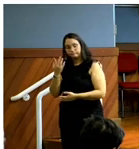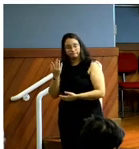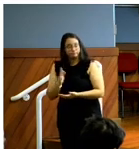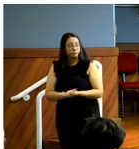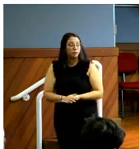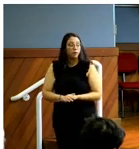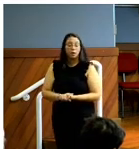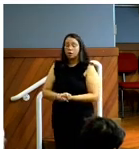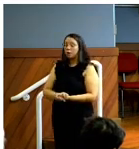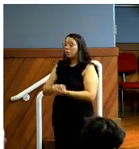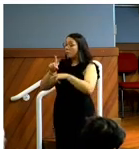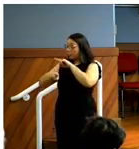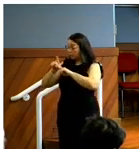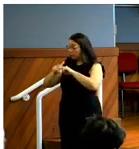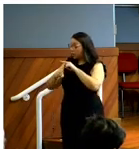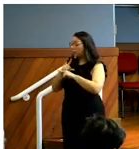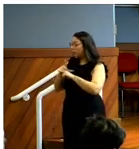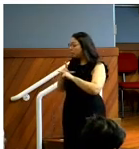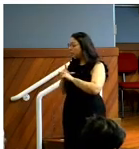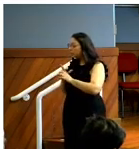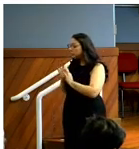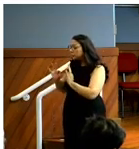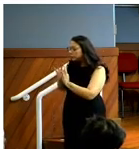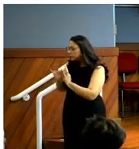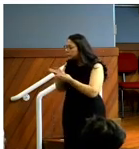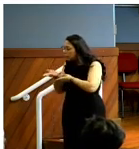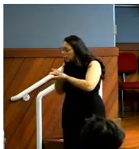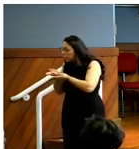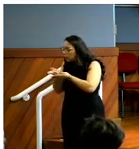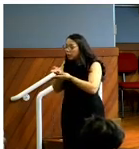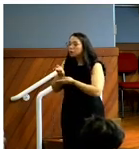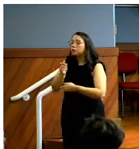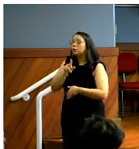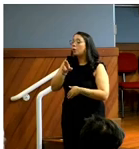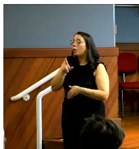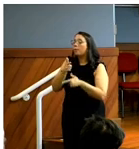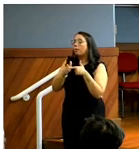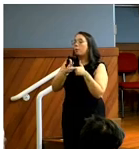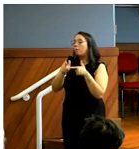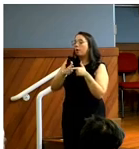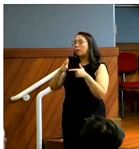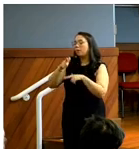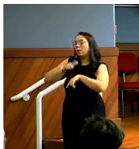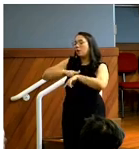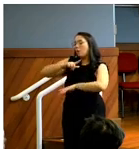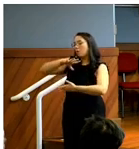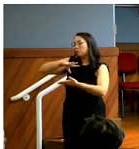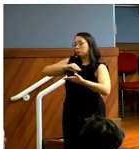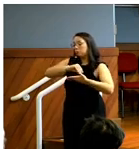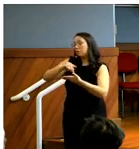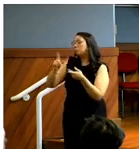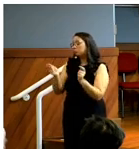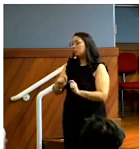esse material que está ali tratado para restauro muitas vezes, ele não vai implicar nenhum problema na digitalização. Então, eu